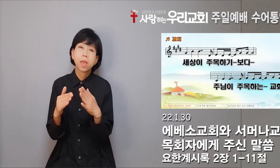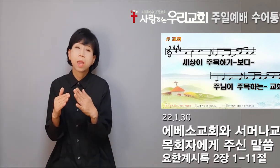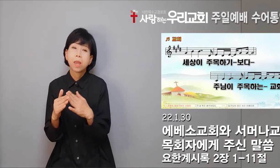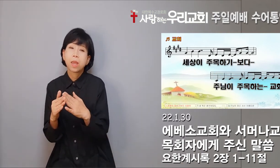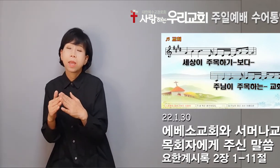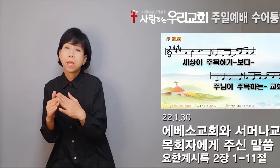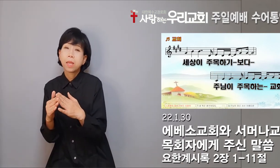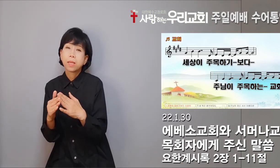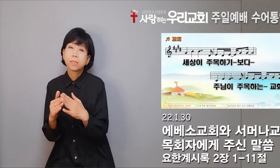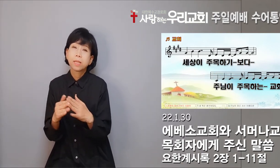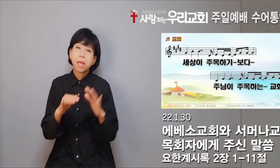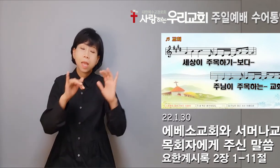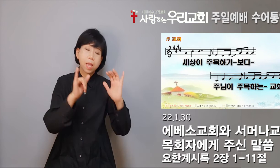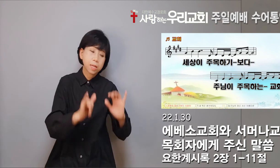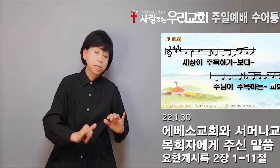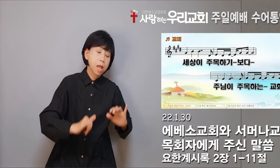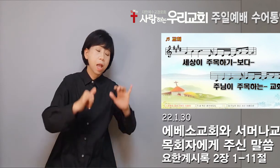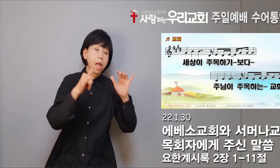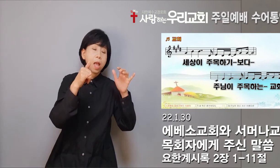교회